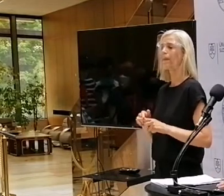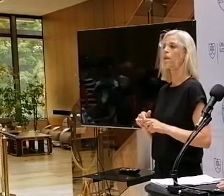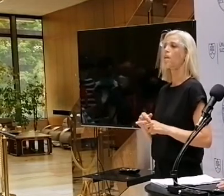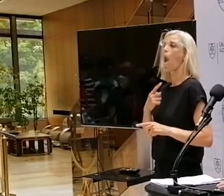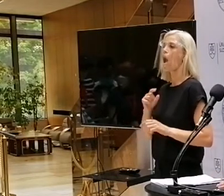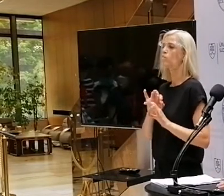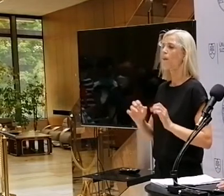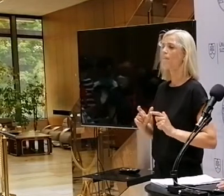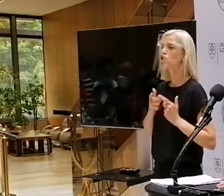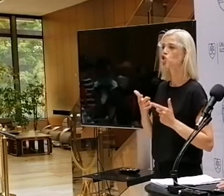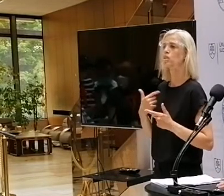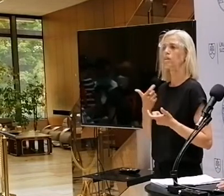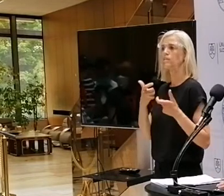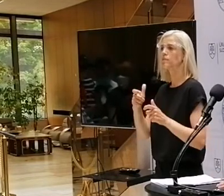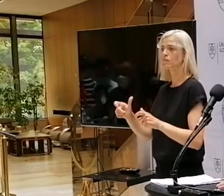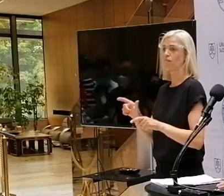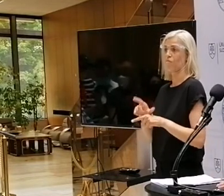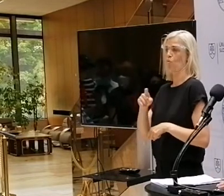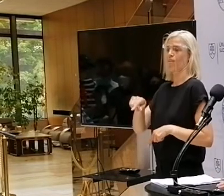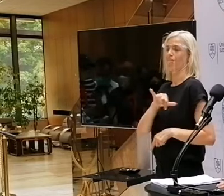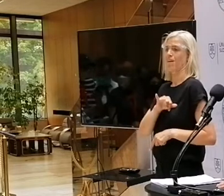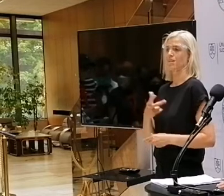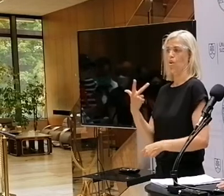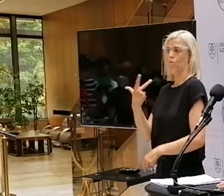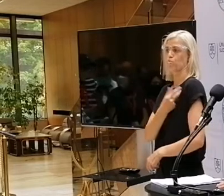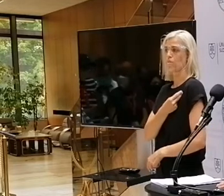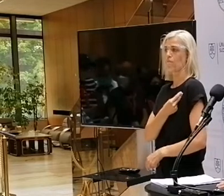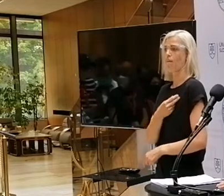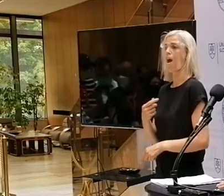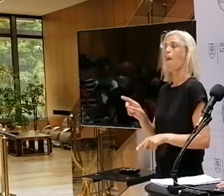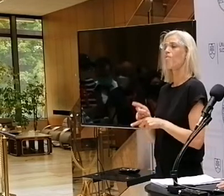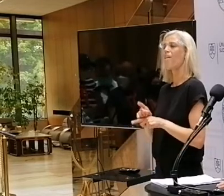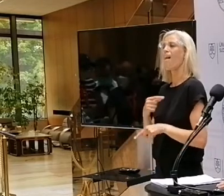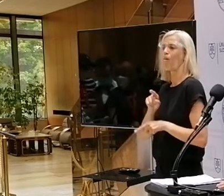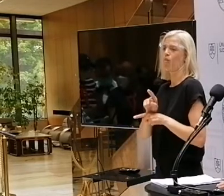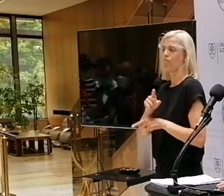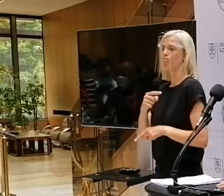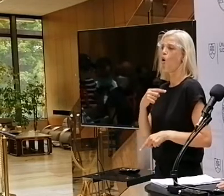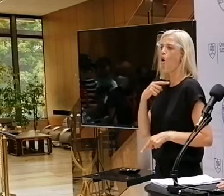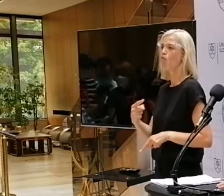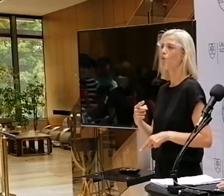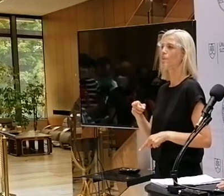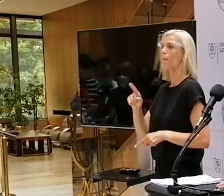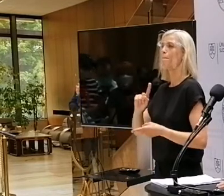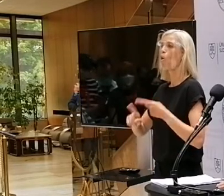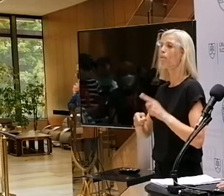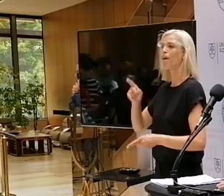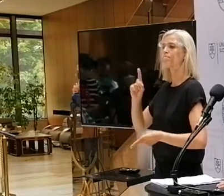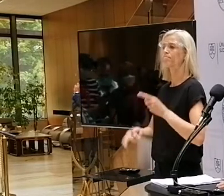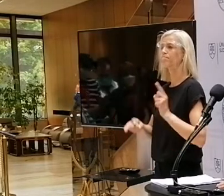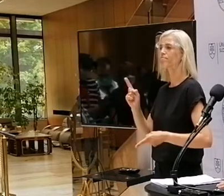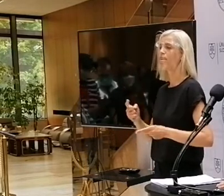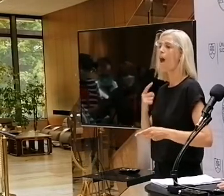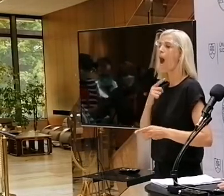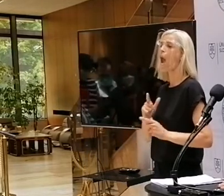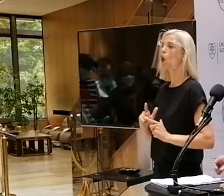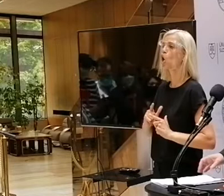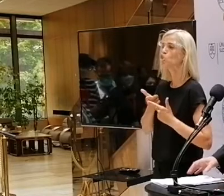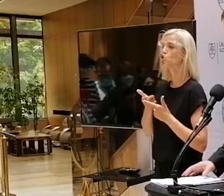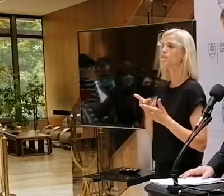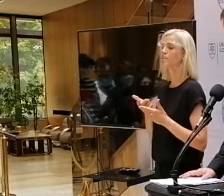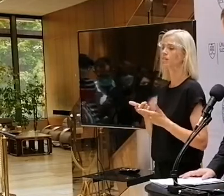lebo sa rozhodli sa nezaočkovať. Považujem za veľkú chybu politikov, keď si myslia, že vedia lepšie, ako majú žiť. Čo by ste na to povedali?